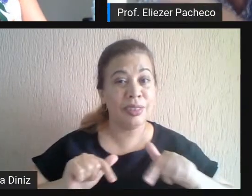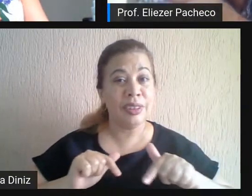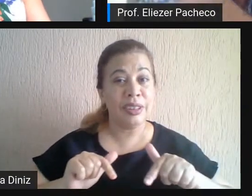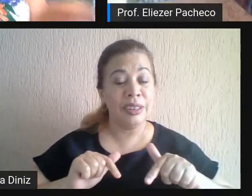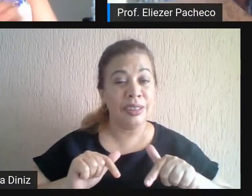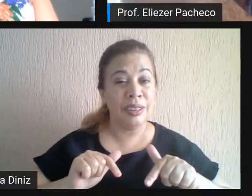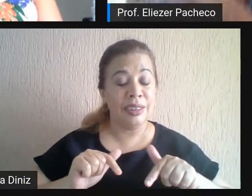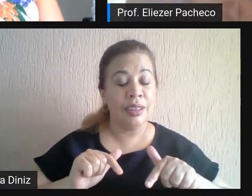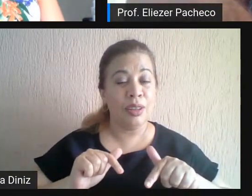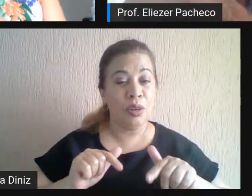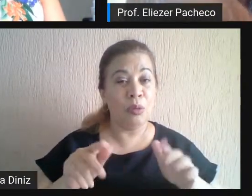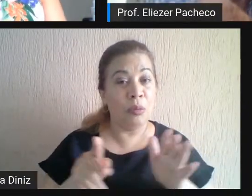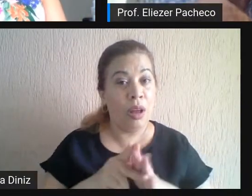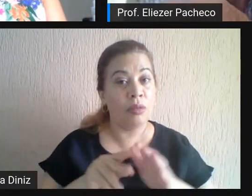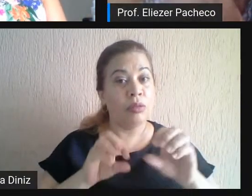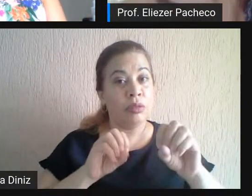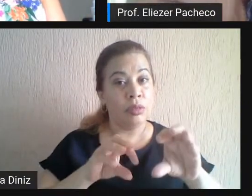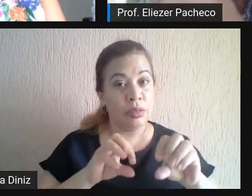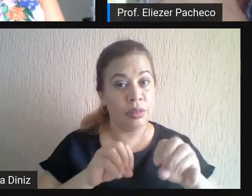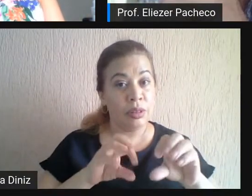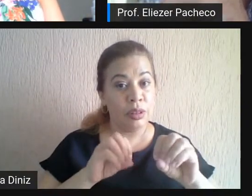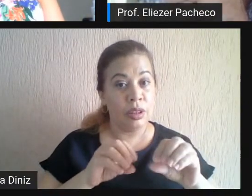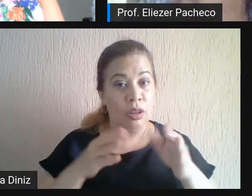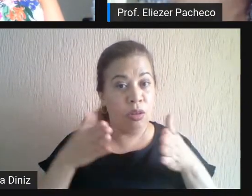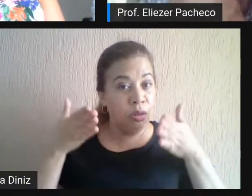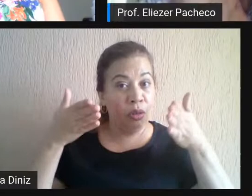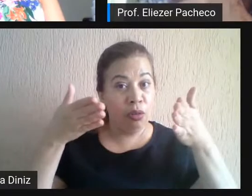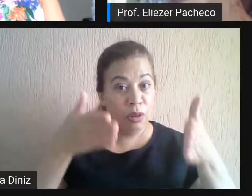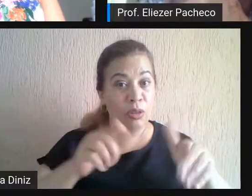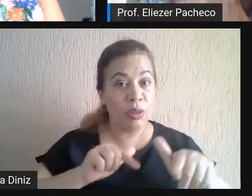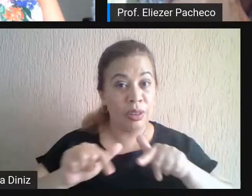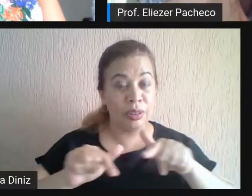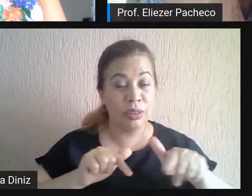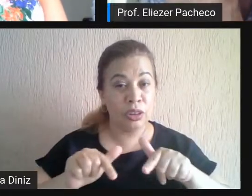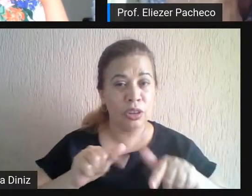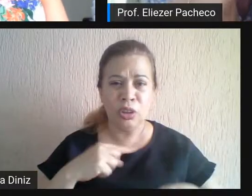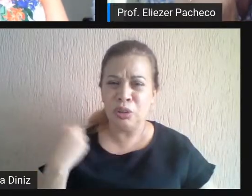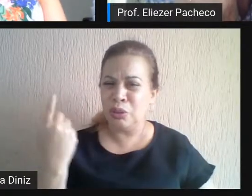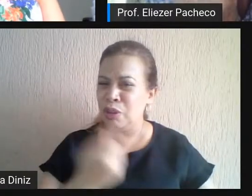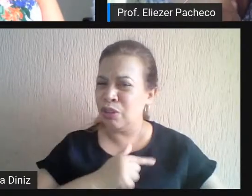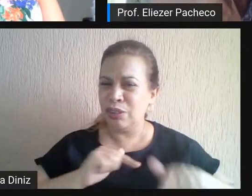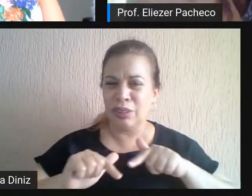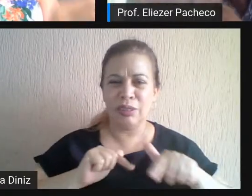trabalhadores em educação, que dá uma especificidade ao nosso trabalho, mas somos trabalhadores.